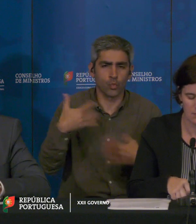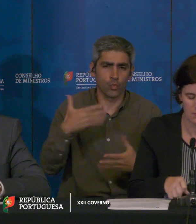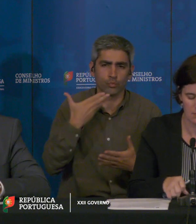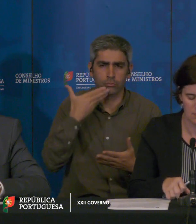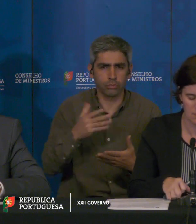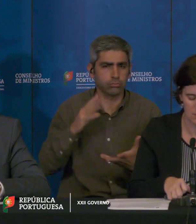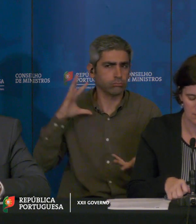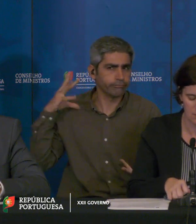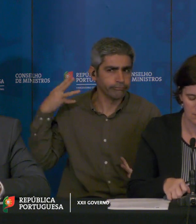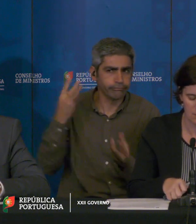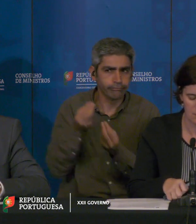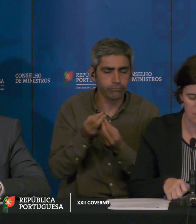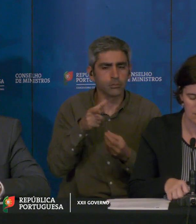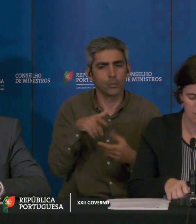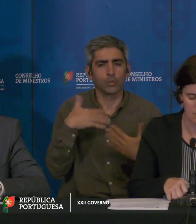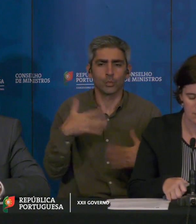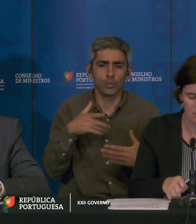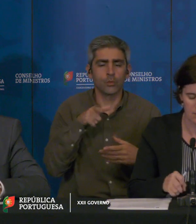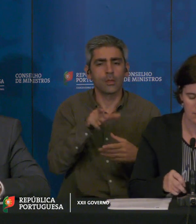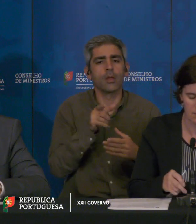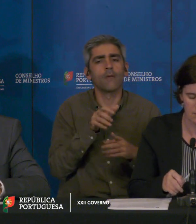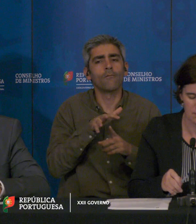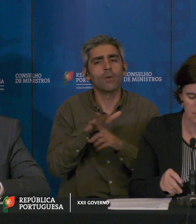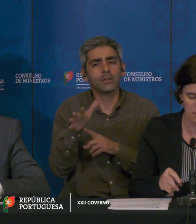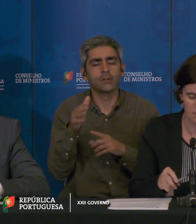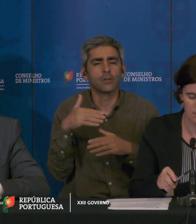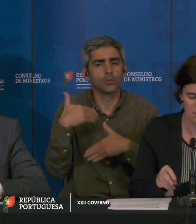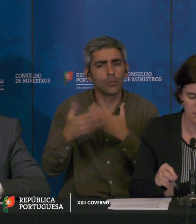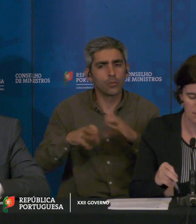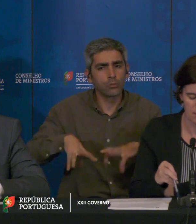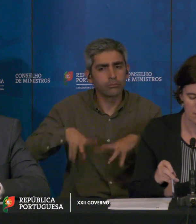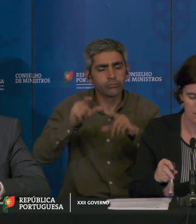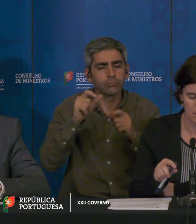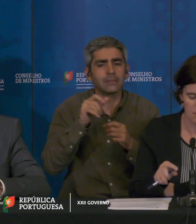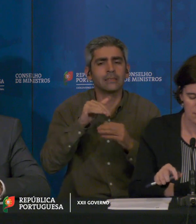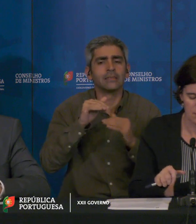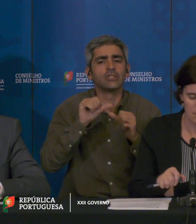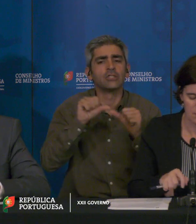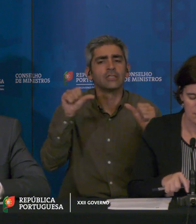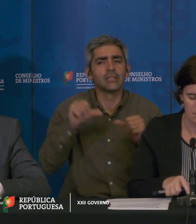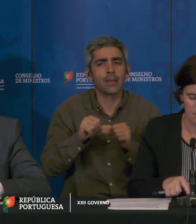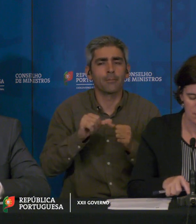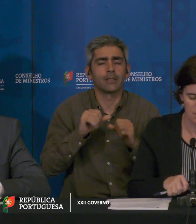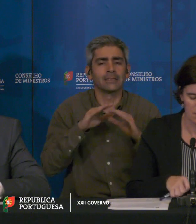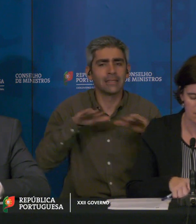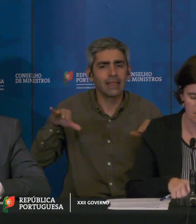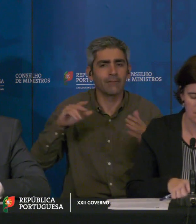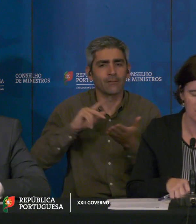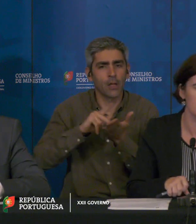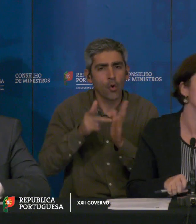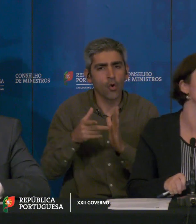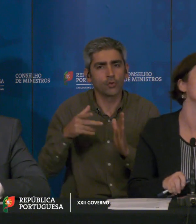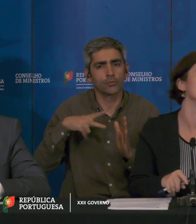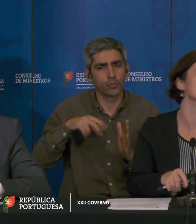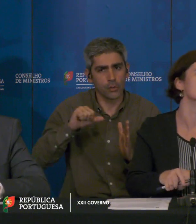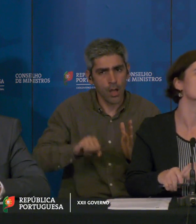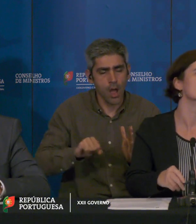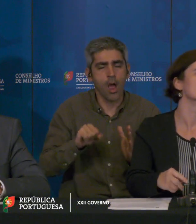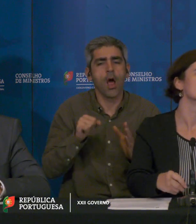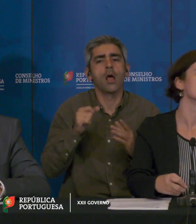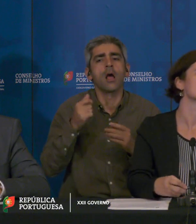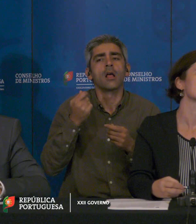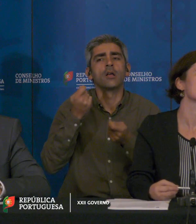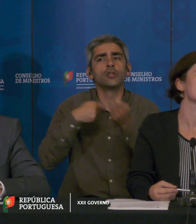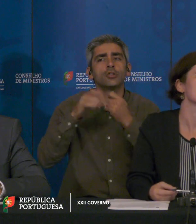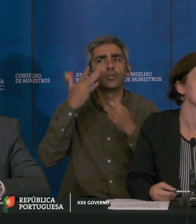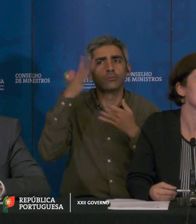contribuinte para o nosso sistema científico e tecnológico nacional, com grande capacidade exportadora, com